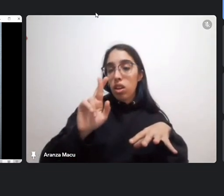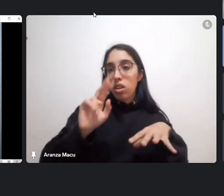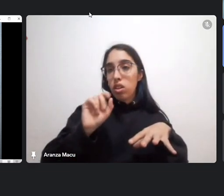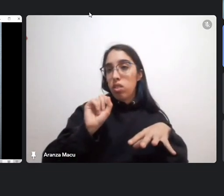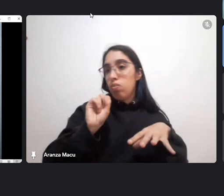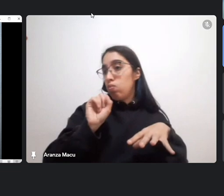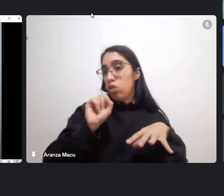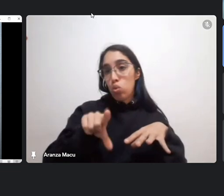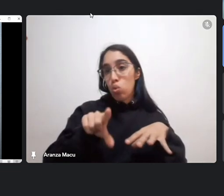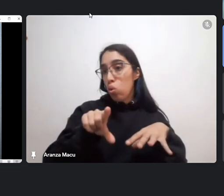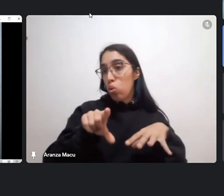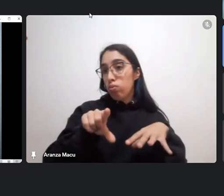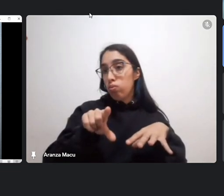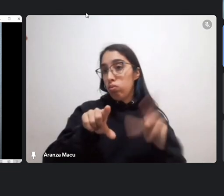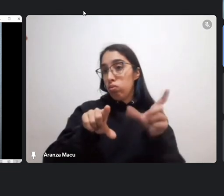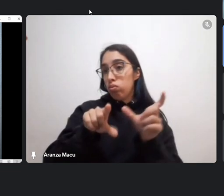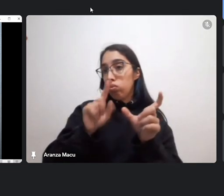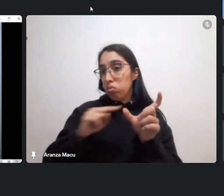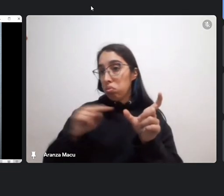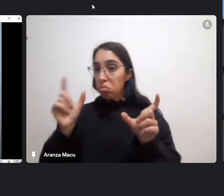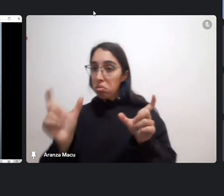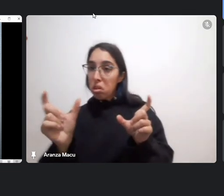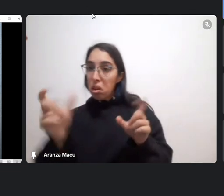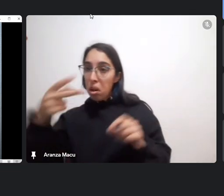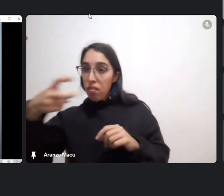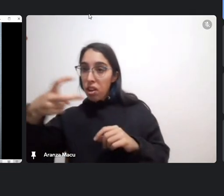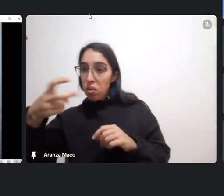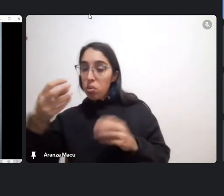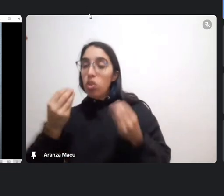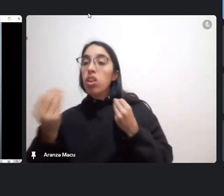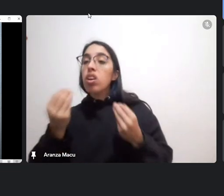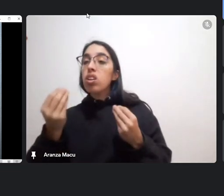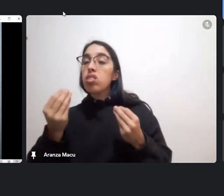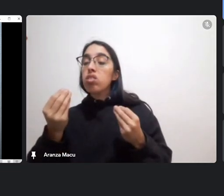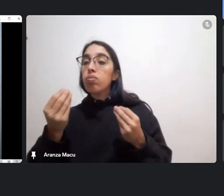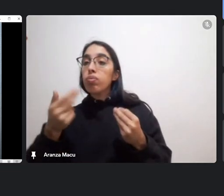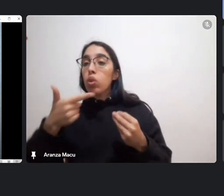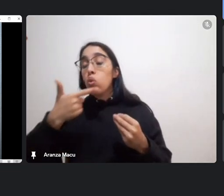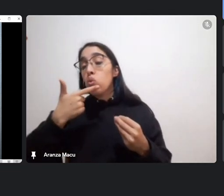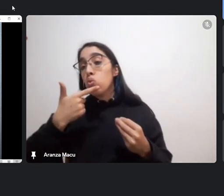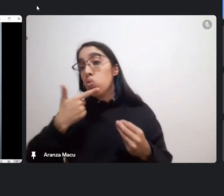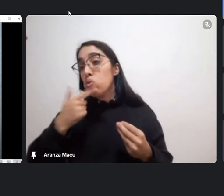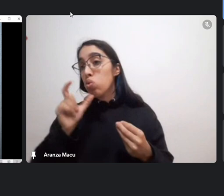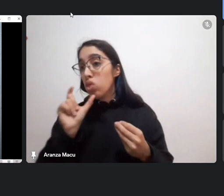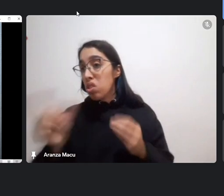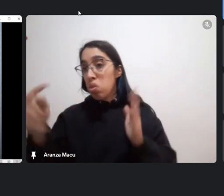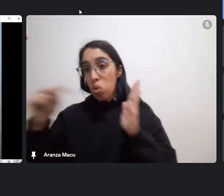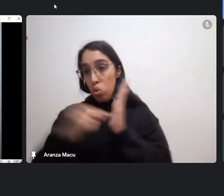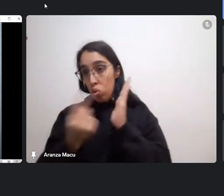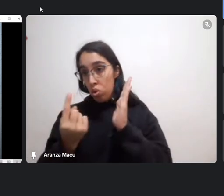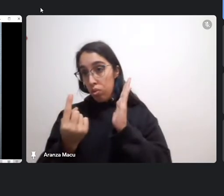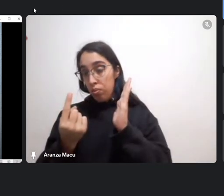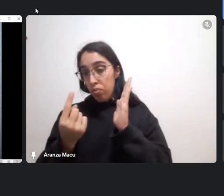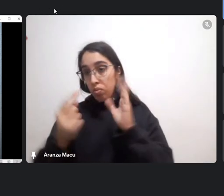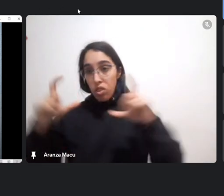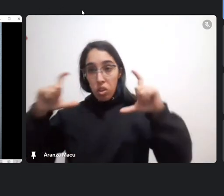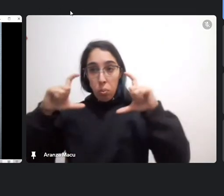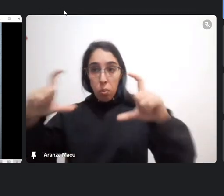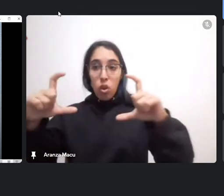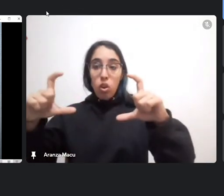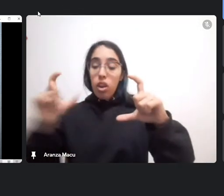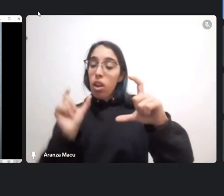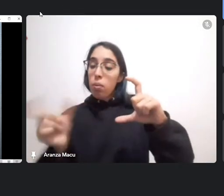También sustantivo núcleo. Muy bien, es la última palabra del bloque. ¿Sí? No estaría solo, sino que acá tenemos, está premodificado